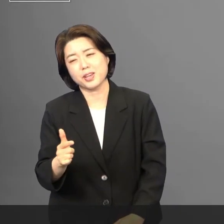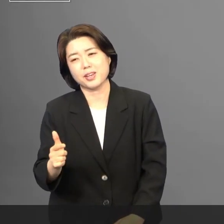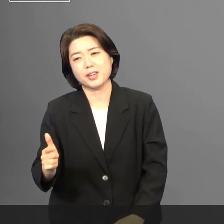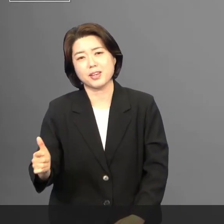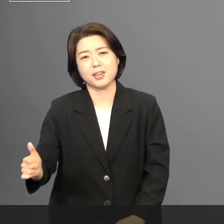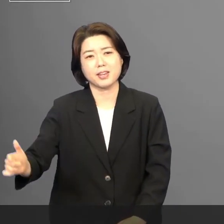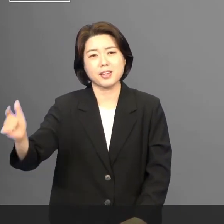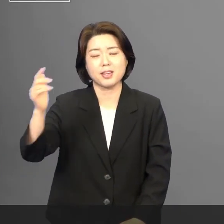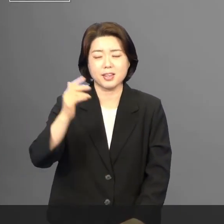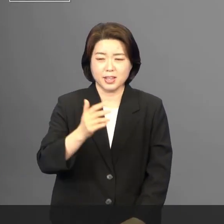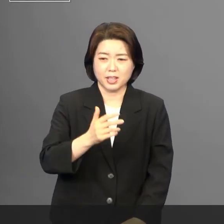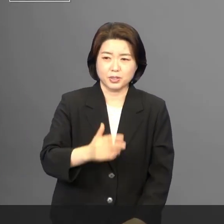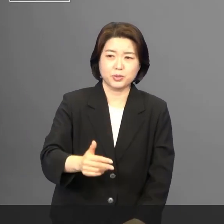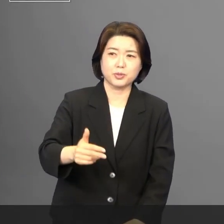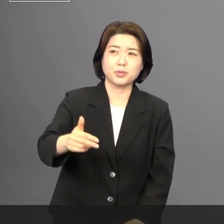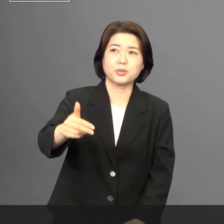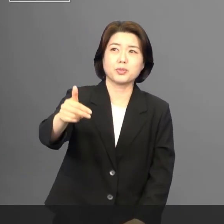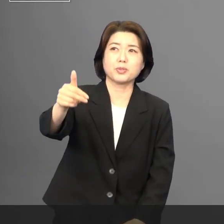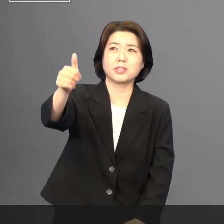만유의